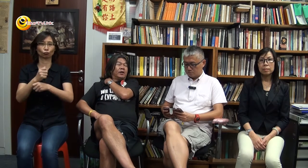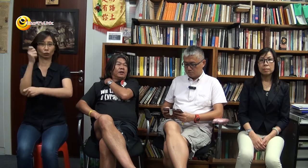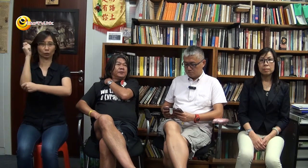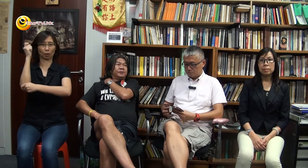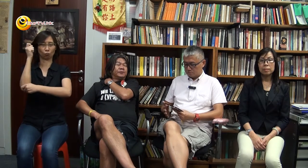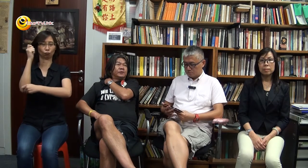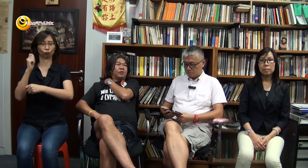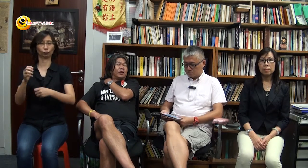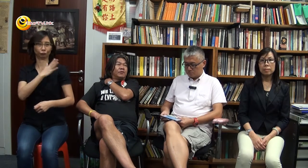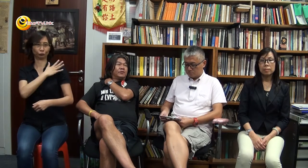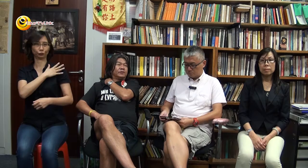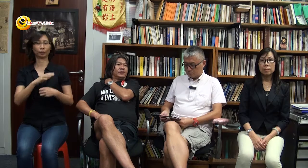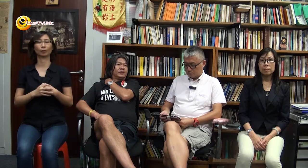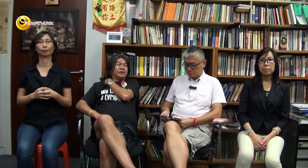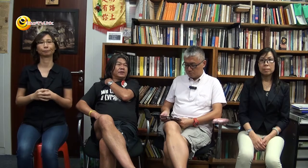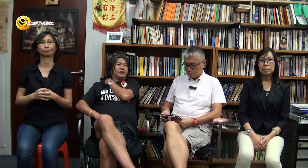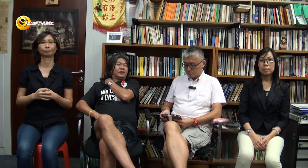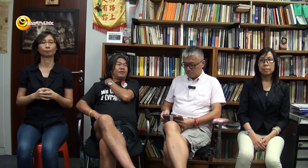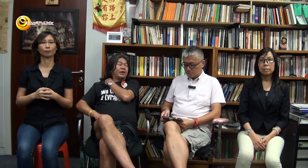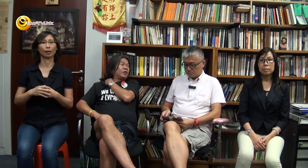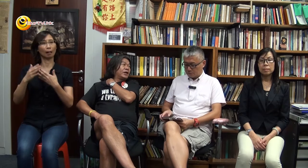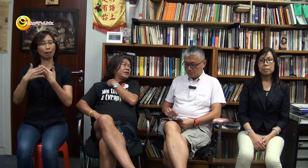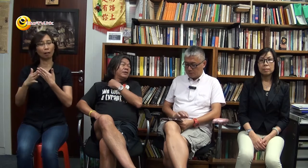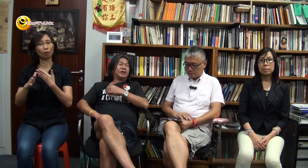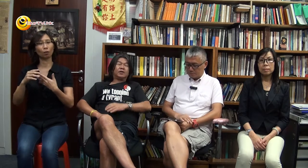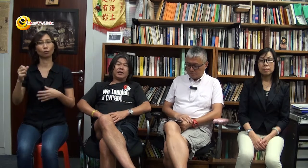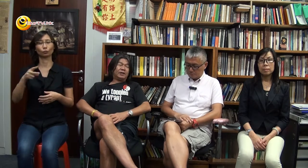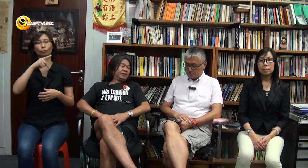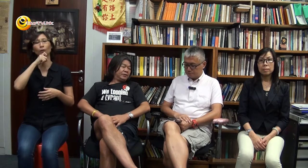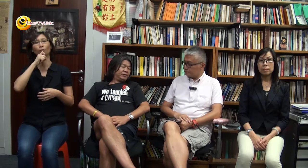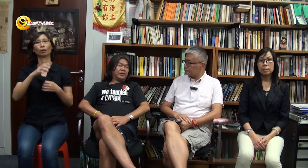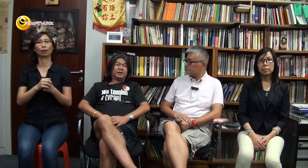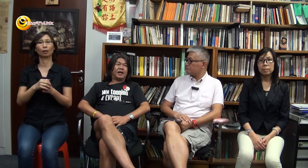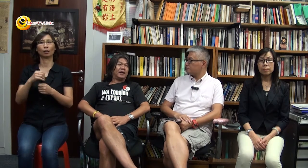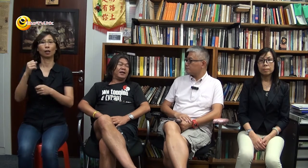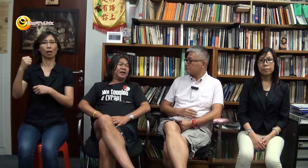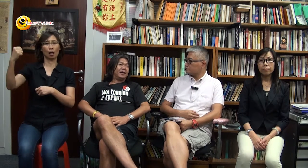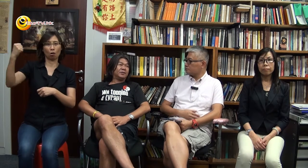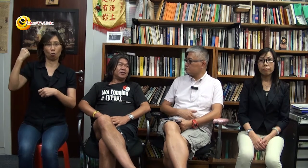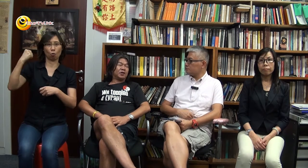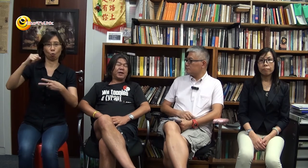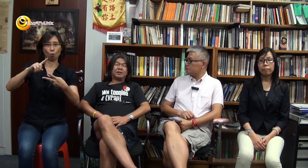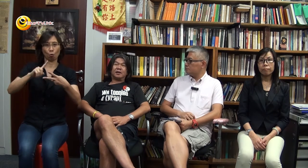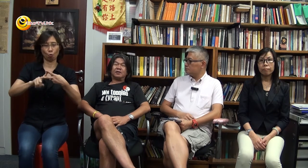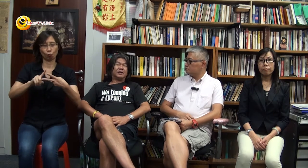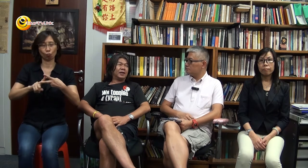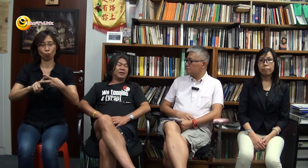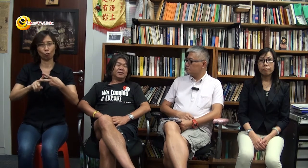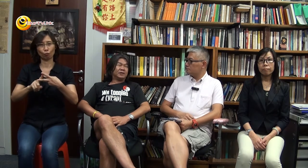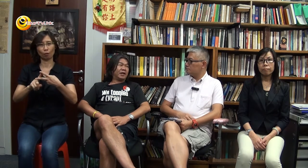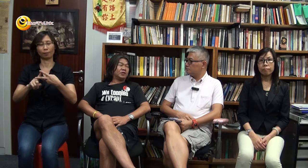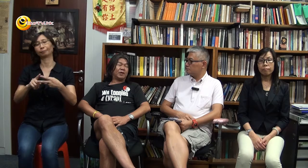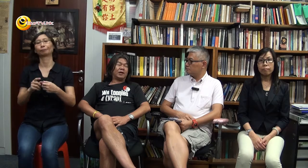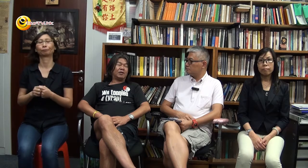呢、這個勞工及福利局嘅時候咧，都係非常之差噶啦，係咪做常秘嘅時候已